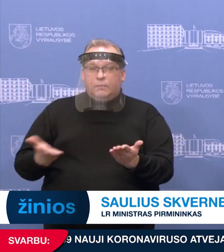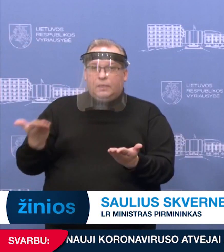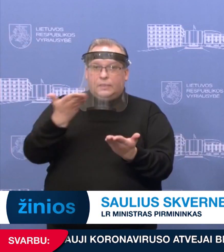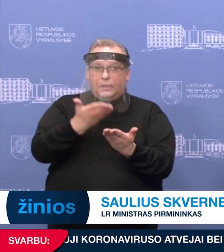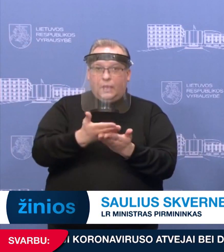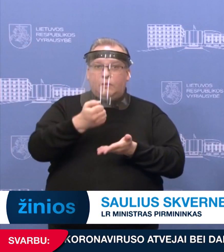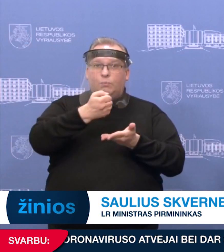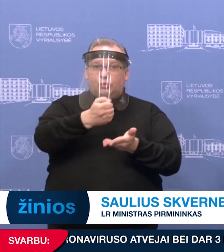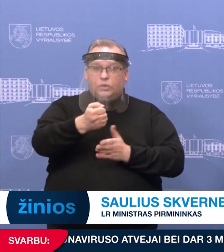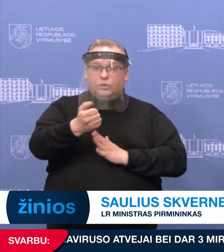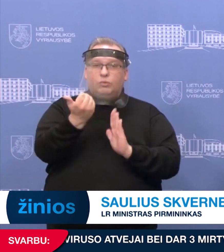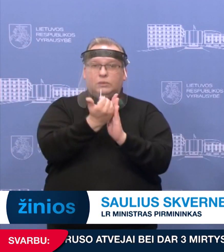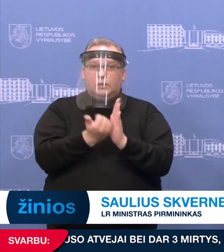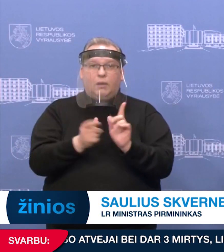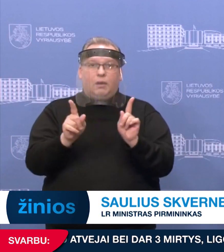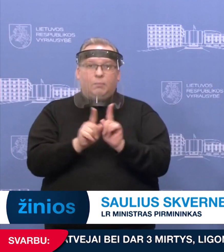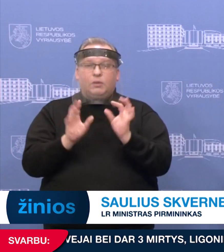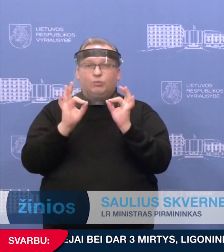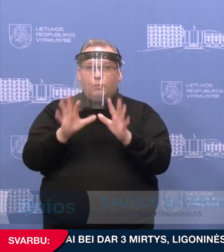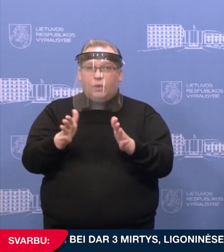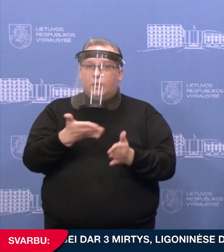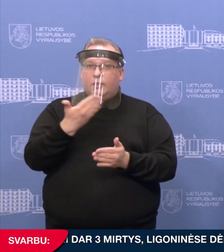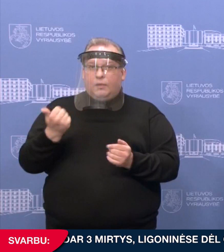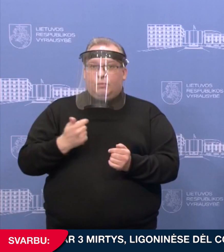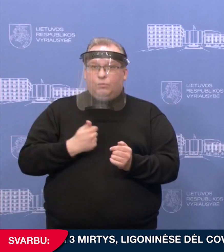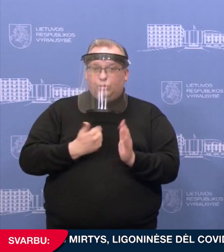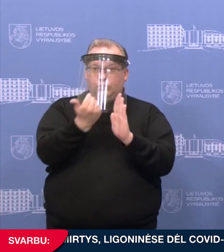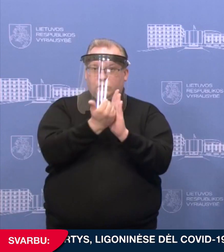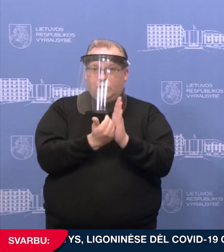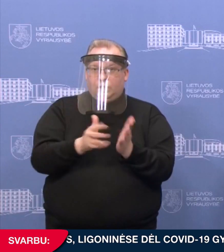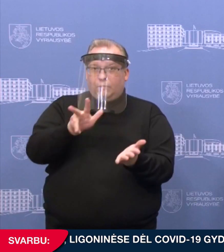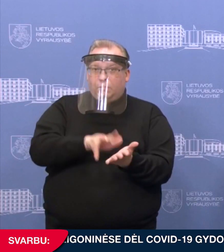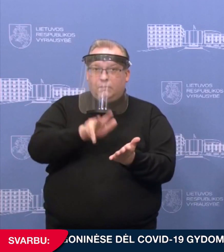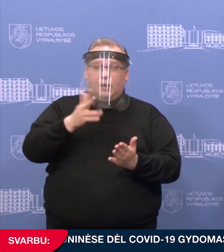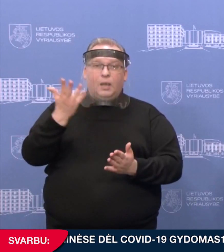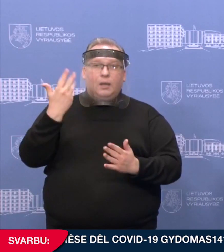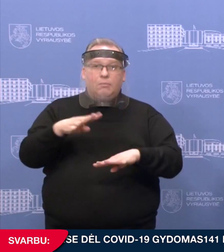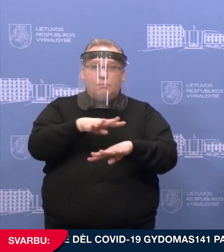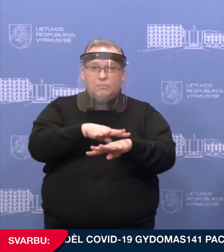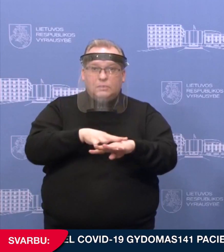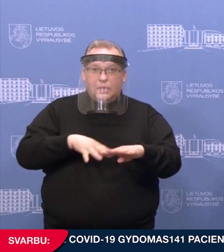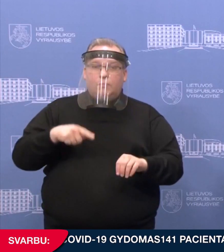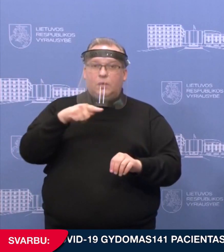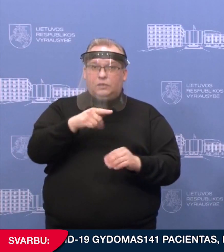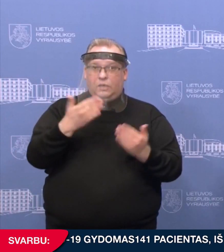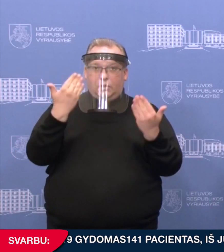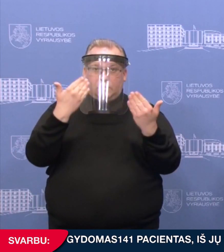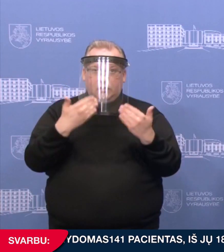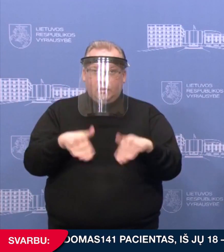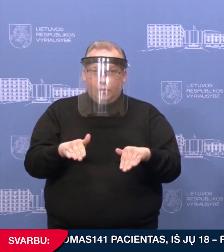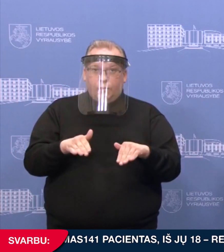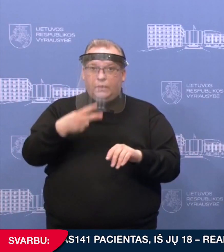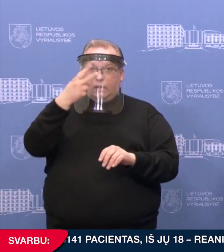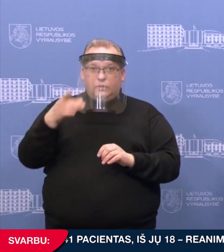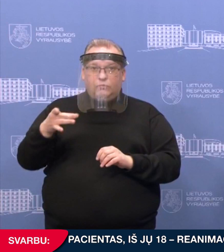biudžeto įstatymę išlaidų, kurios nėra atvirtintos mūsų šalies įstatymuose. Tai kada tik tai Seimas kreipsis, pirmiausiai, tai